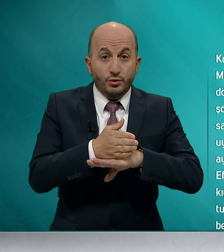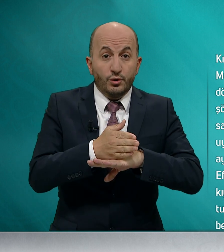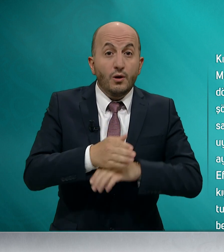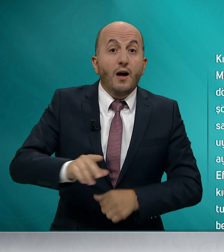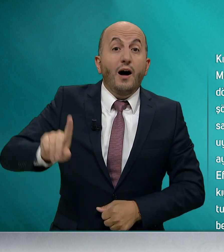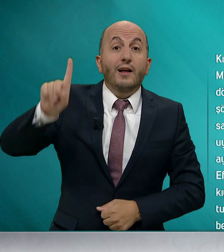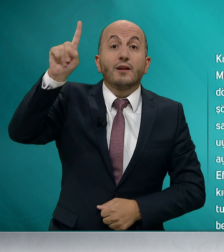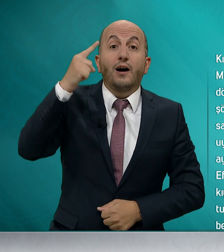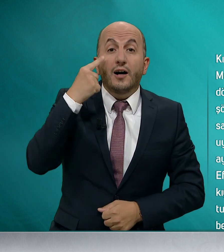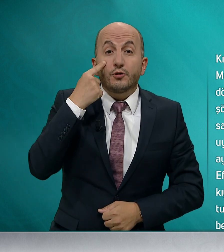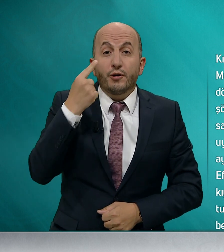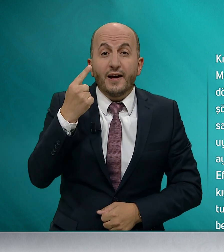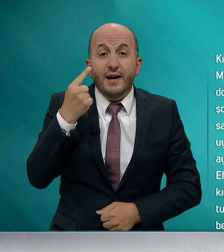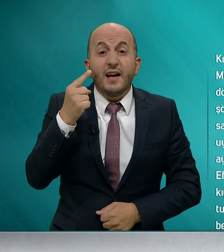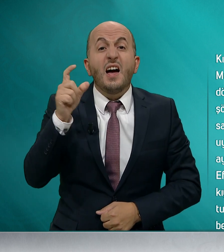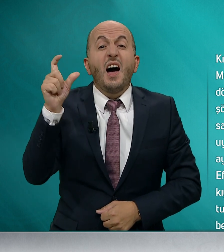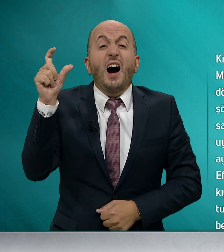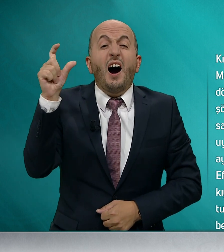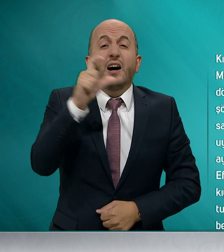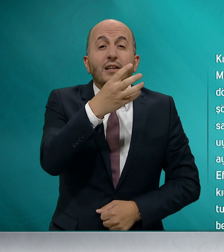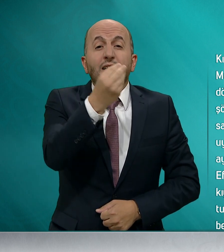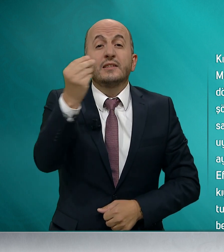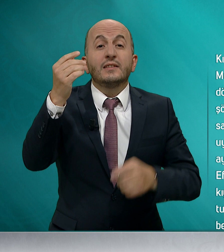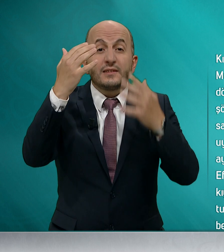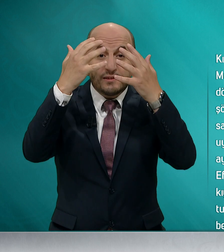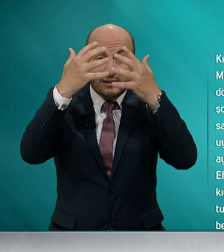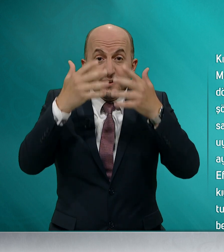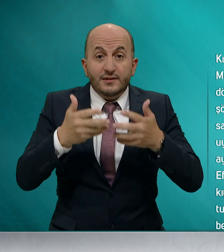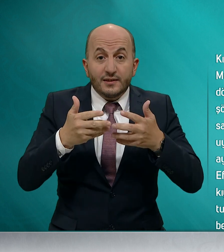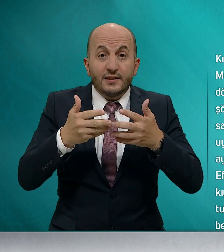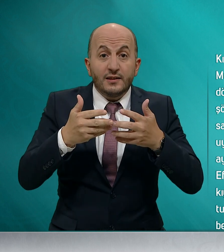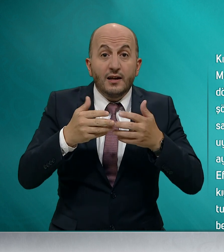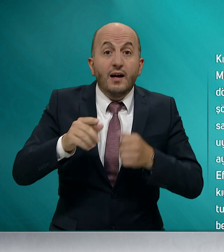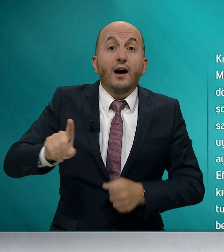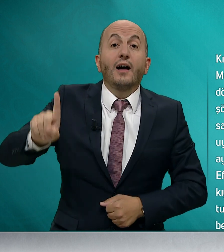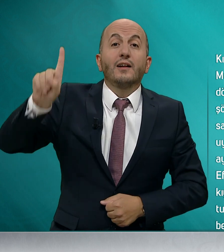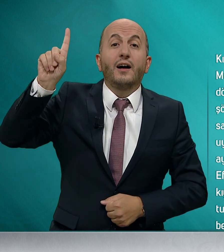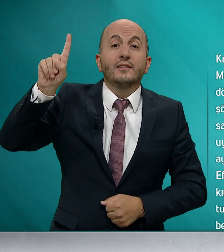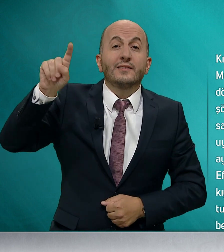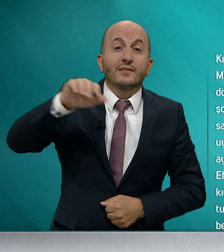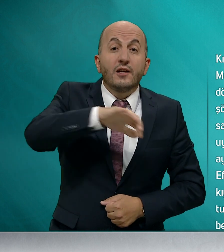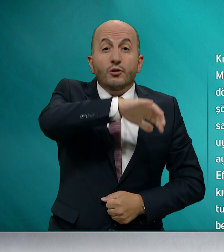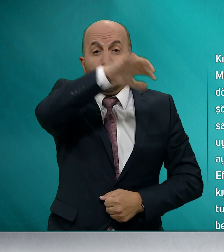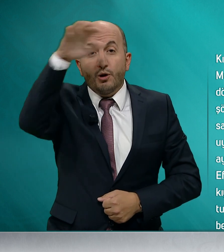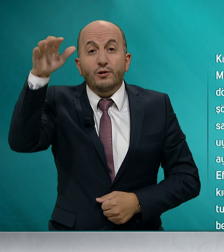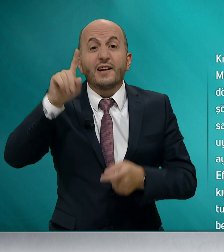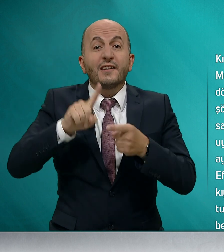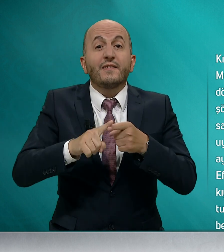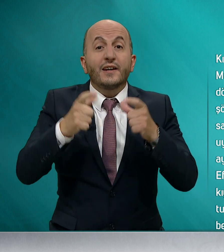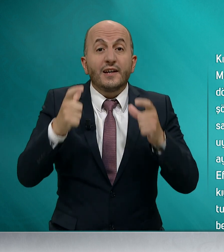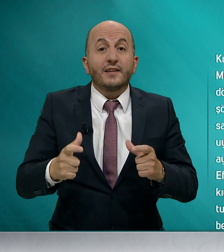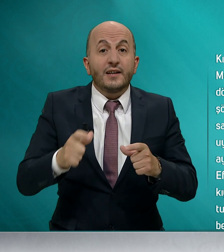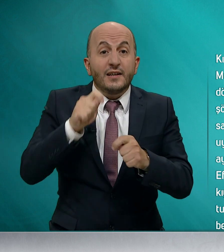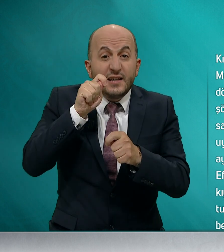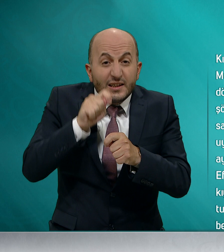Doğrusu Allah'a göre ayların sayısı Allah'ın gökleri